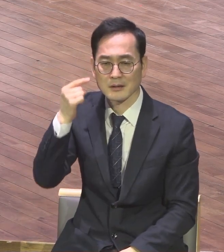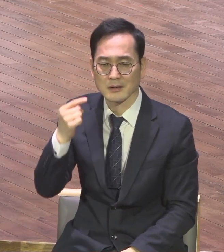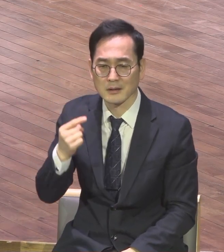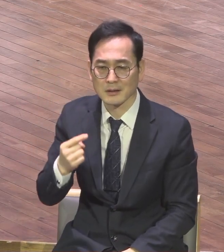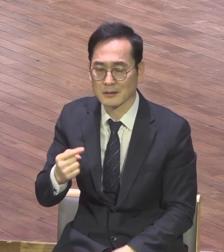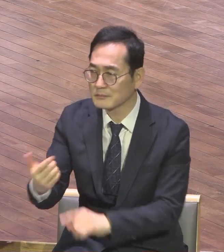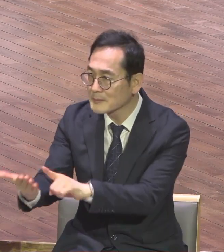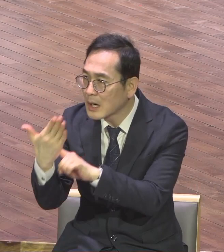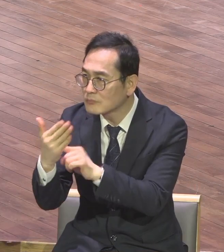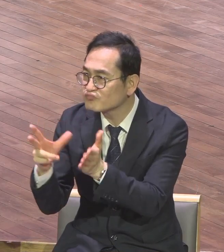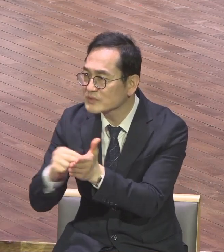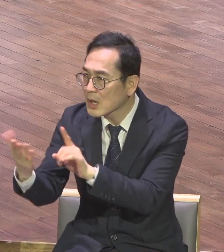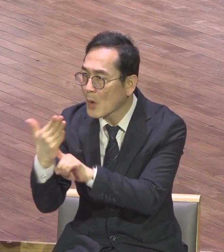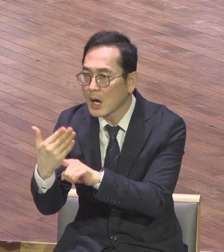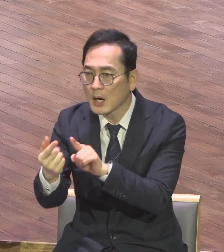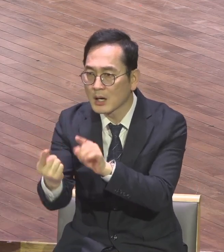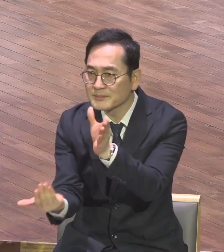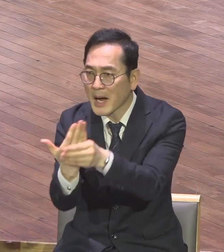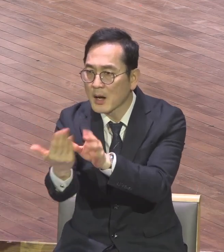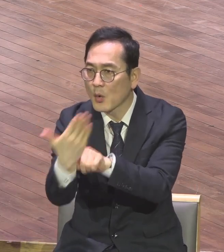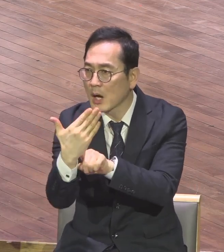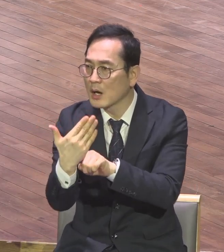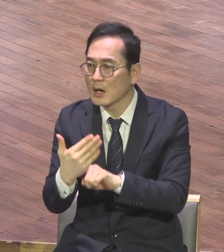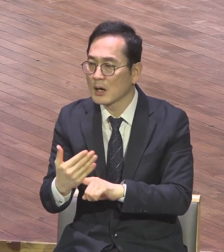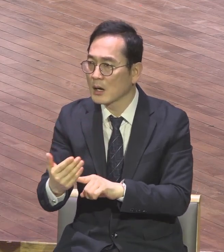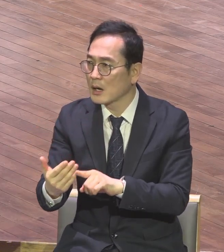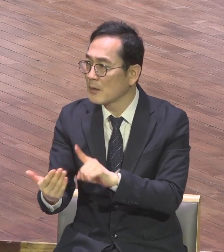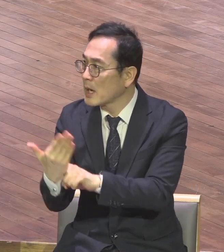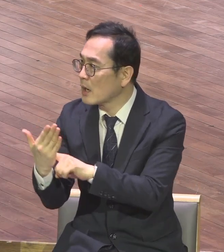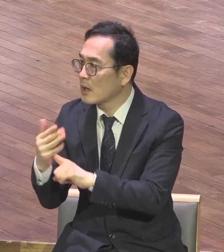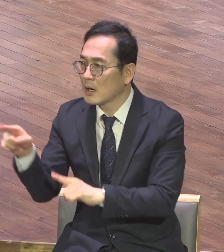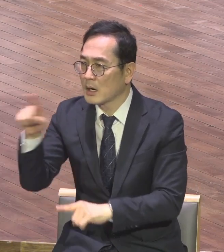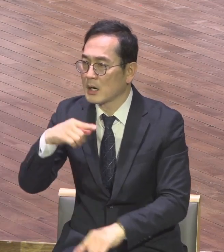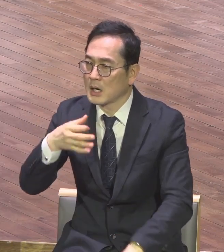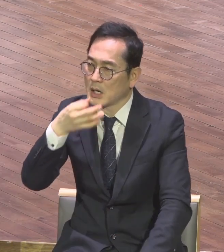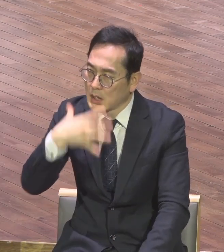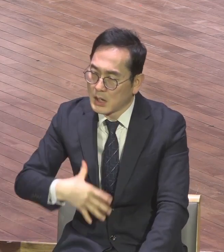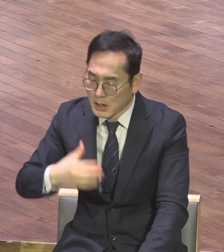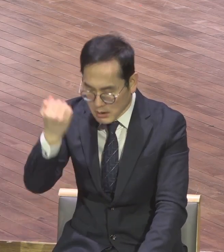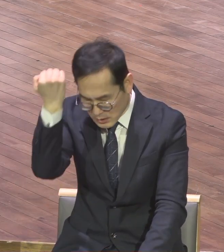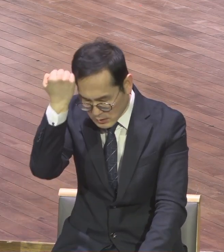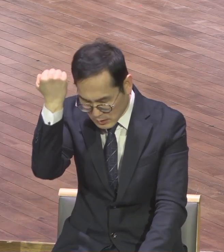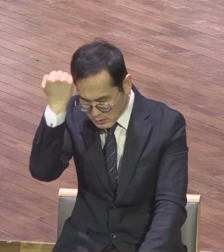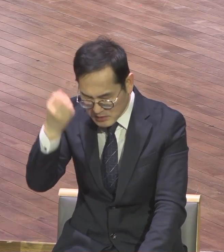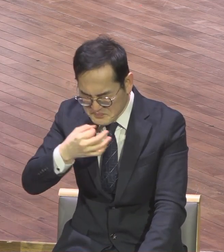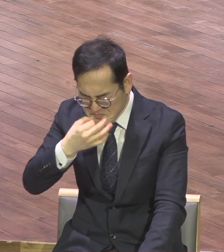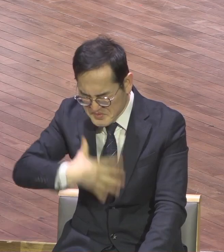눈앞에 나타난 문제와 사건이 전부 다 힘든 장애물들이.